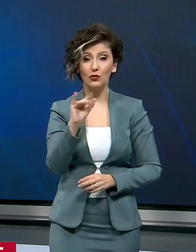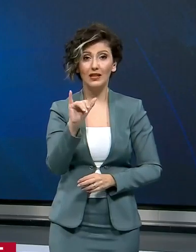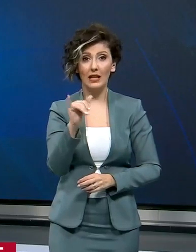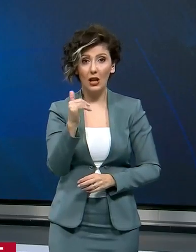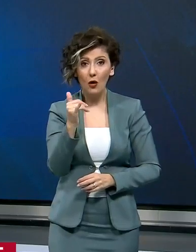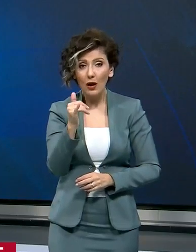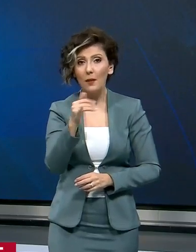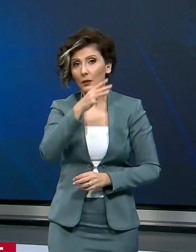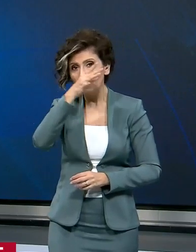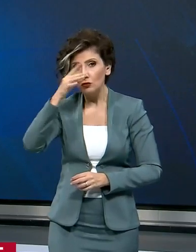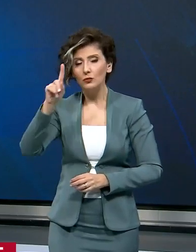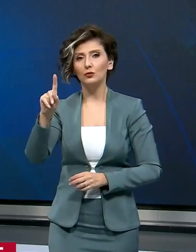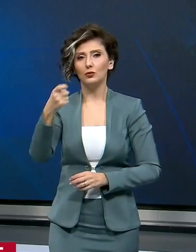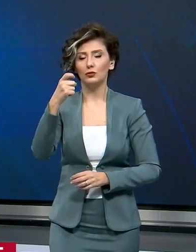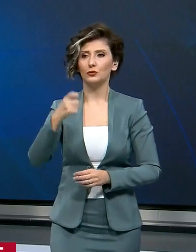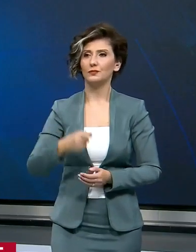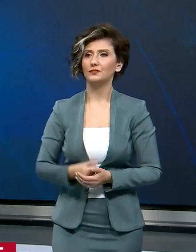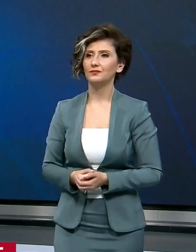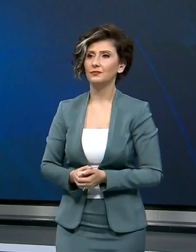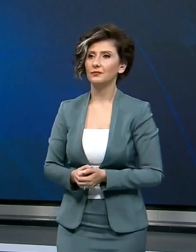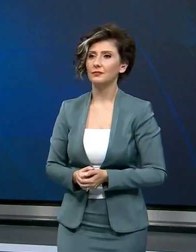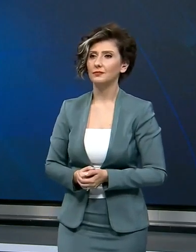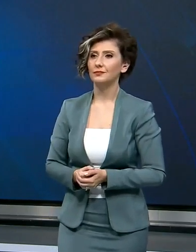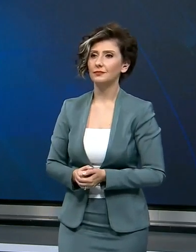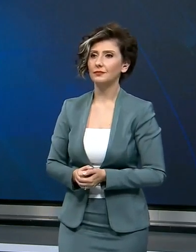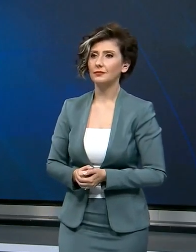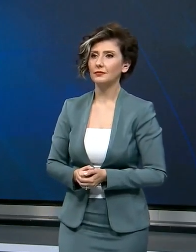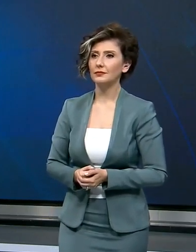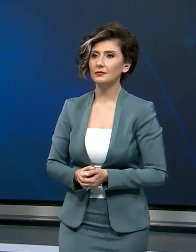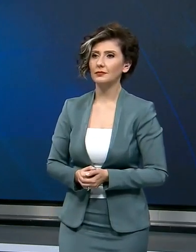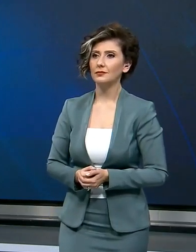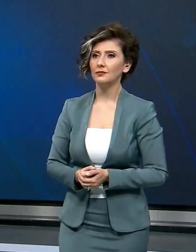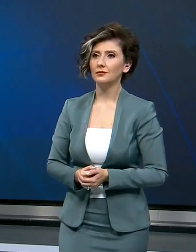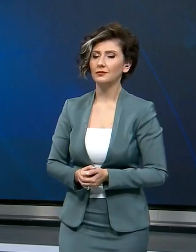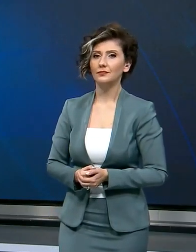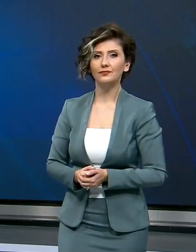kilogram uyuşturucu ele geçirildi.